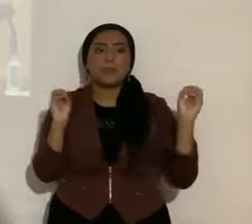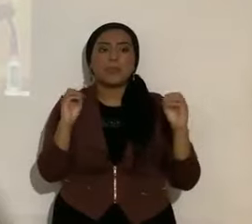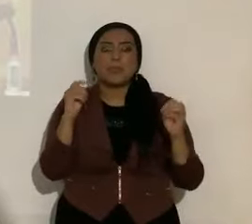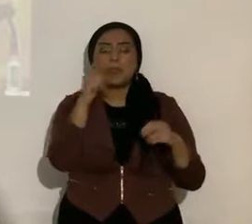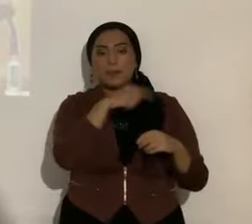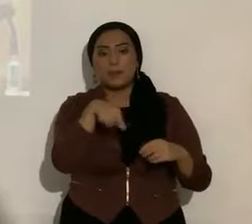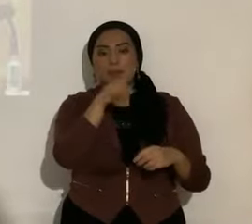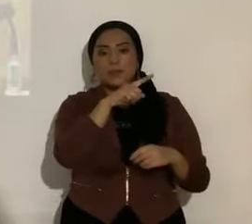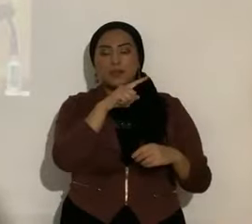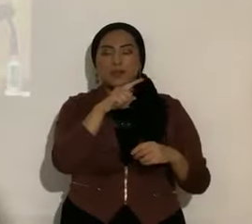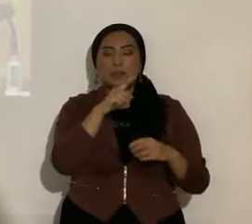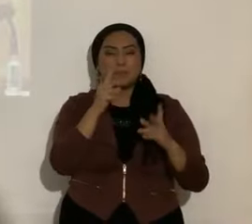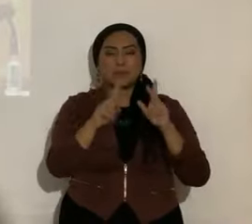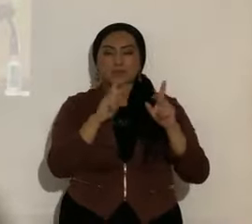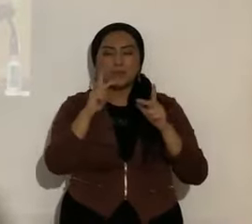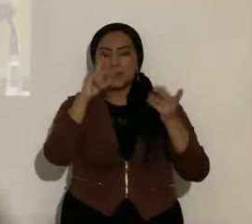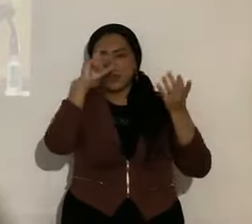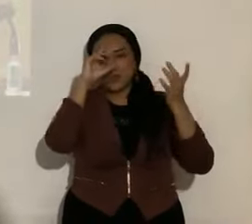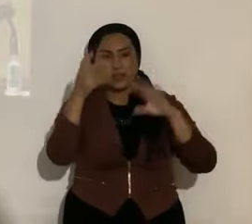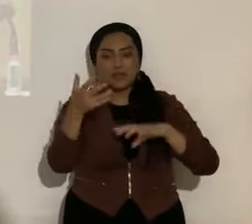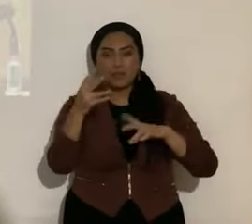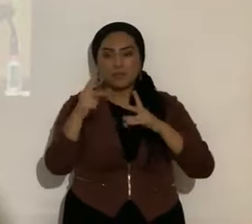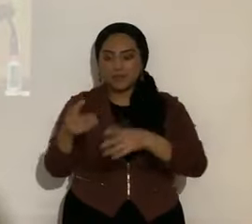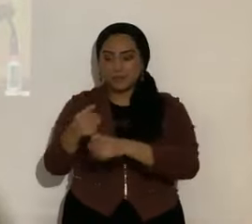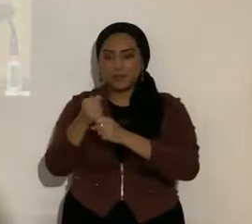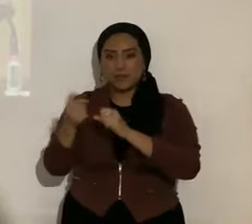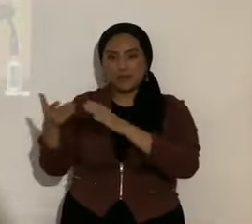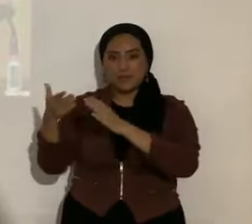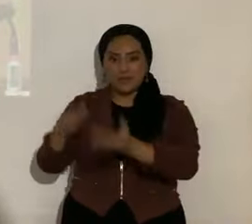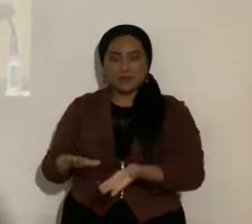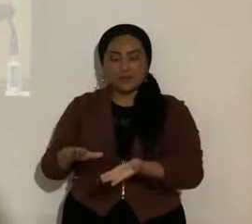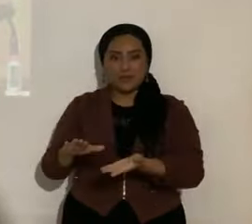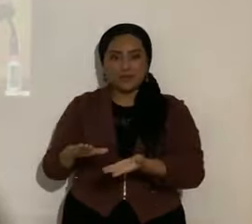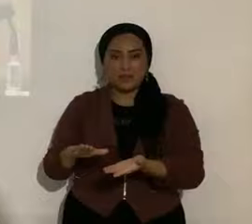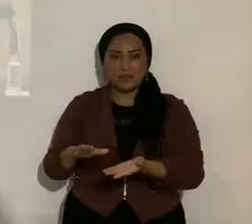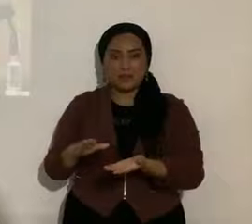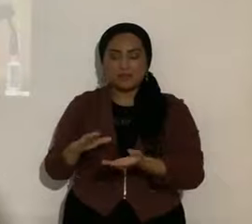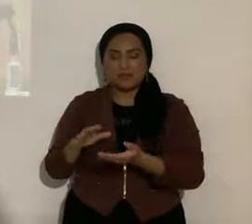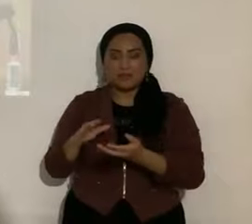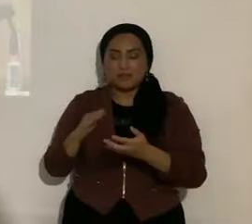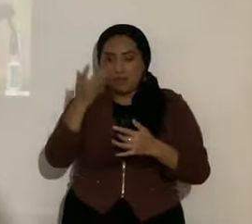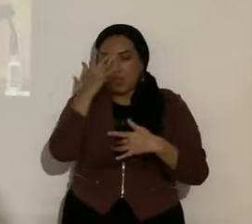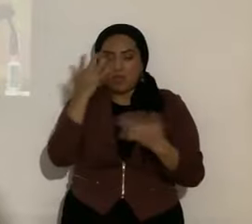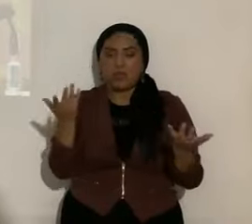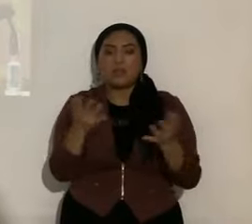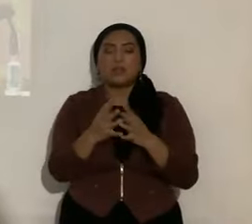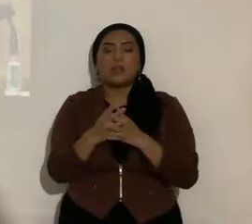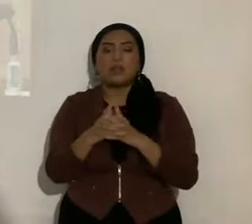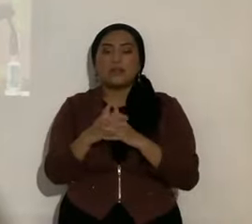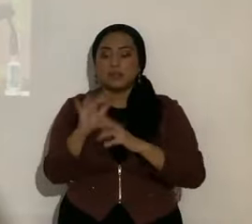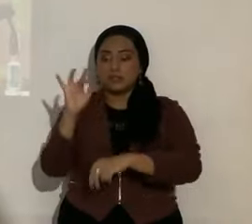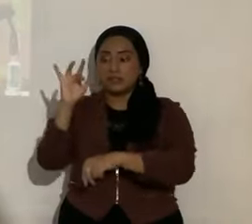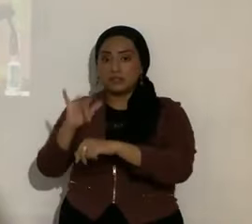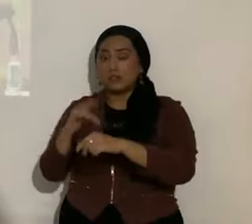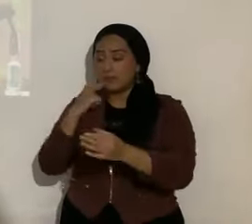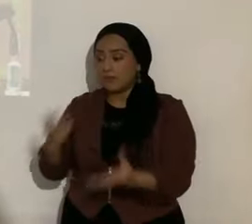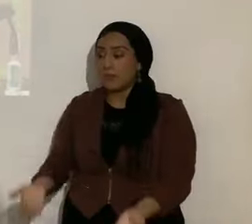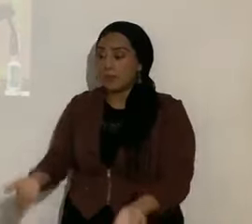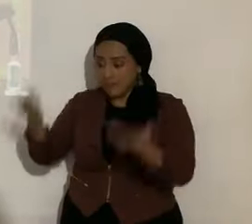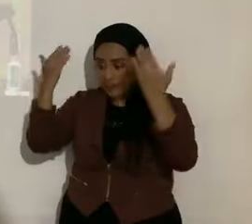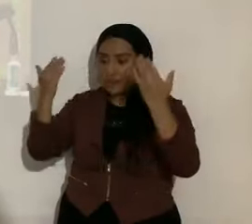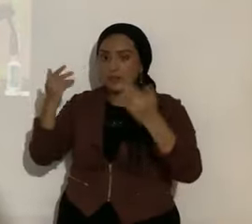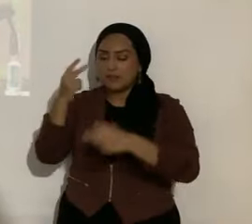se ponen, fíjense lo que hacen, agarran hasta un muerto, a un cadáver, que es cosa de contaminarse, ¿no? Pero, y lo levantan y les